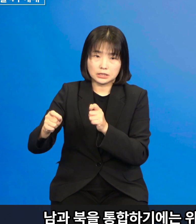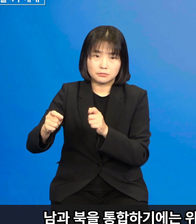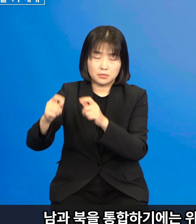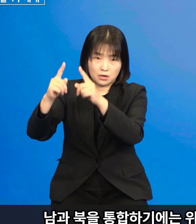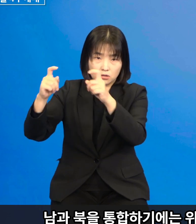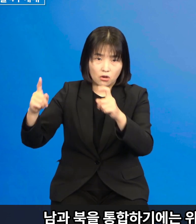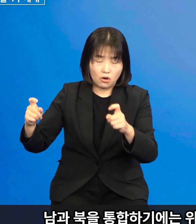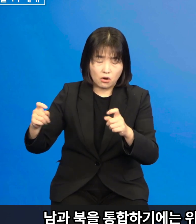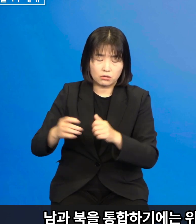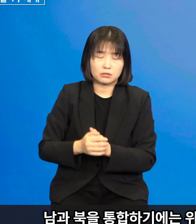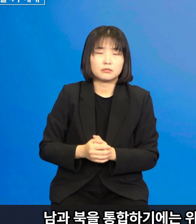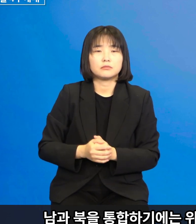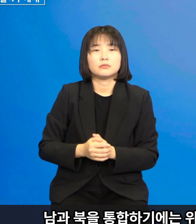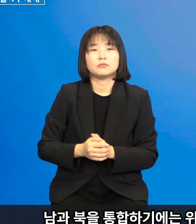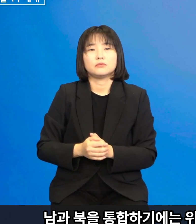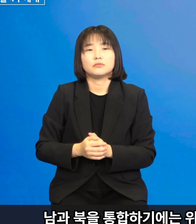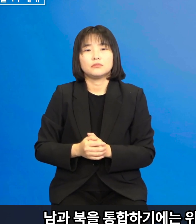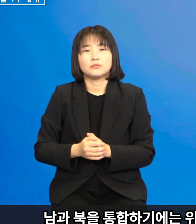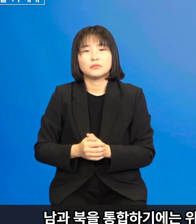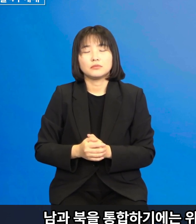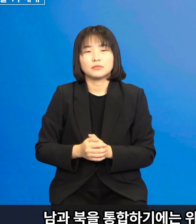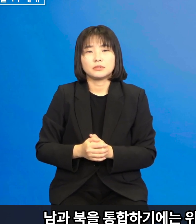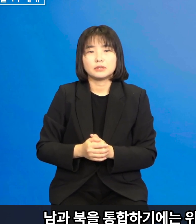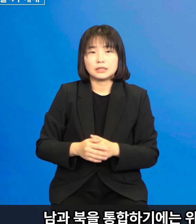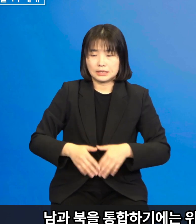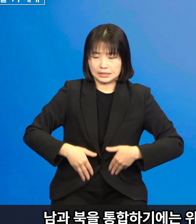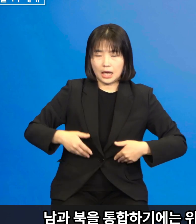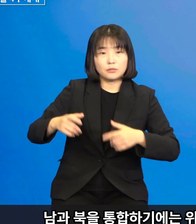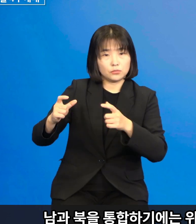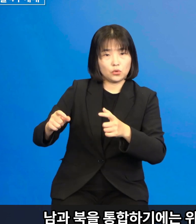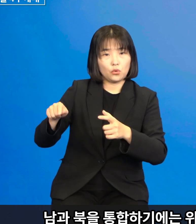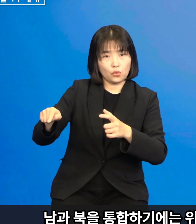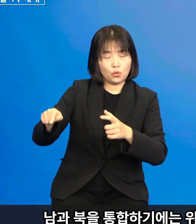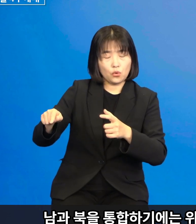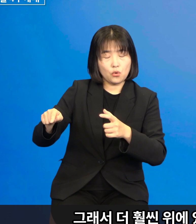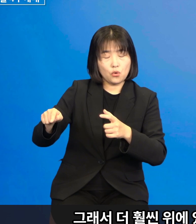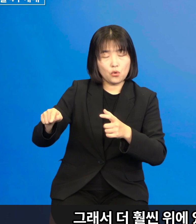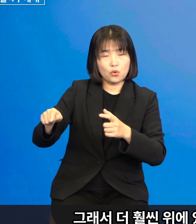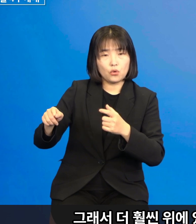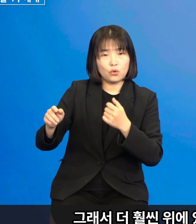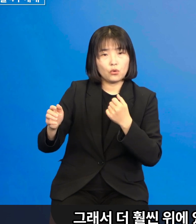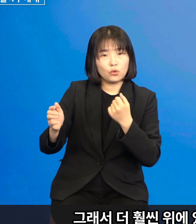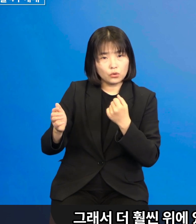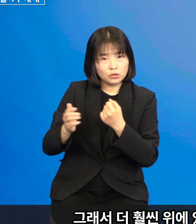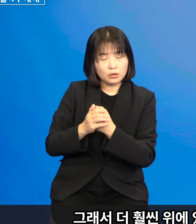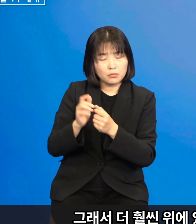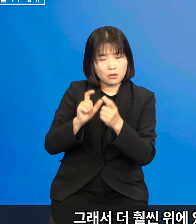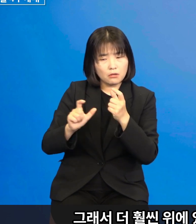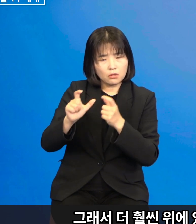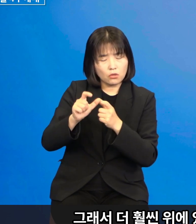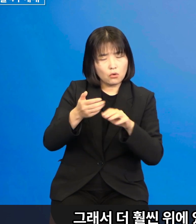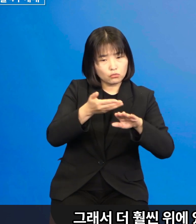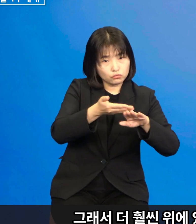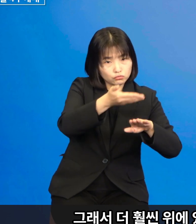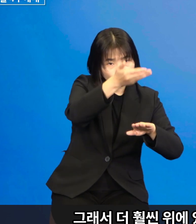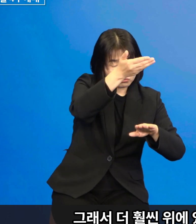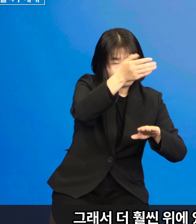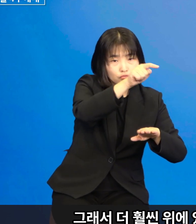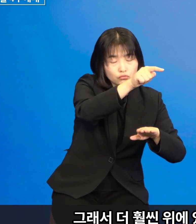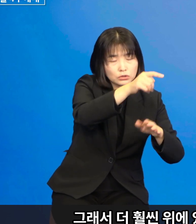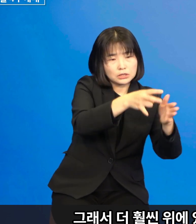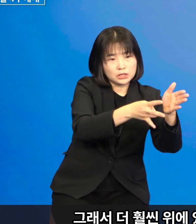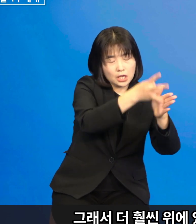때문에 남과 북을 통합하기에는 위치가 너무 밑에 내려가 있는 거죠. 그래서 더 훨씬 위에 있는